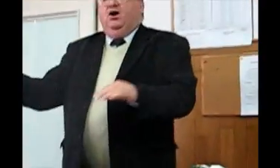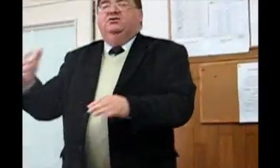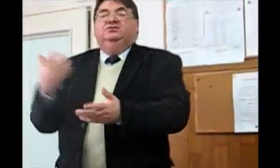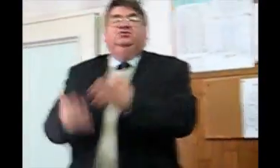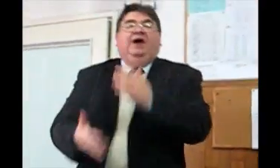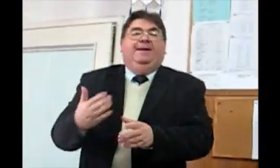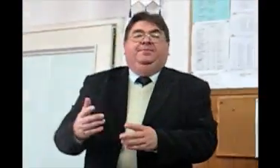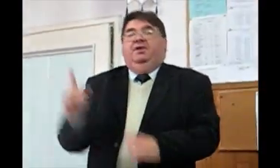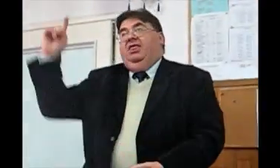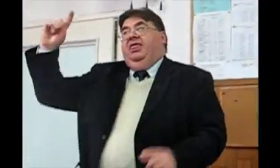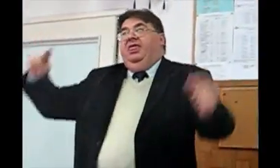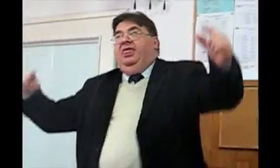to chłapi.